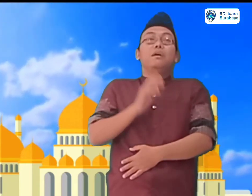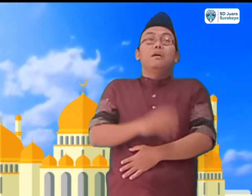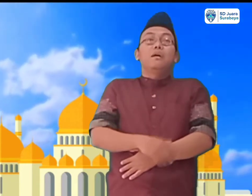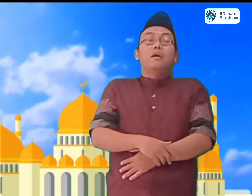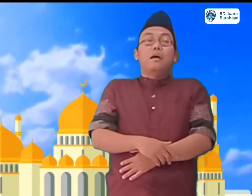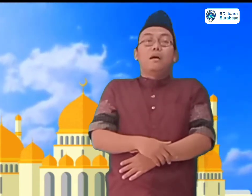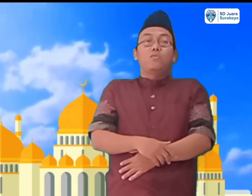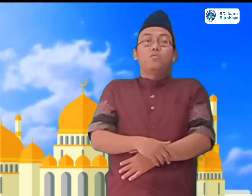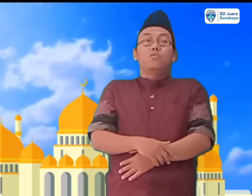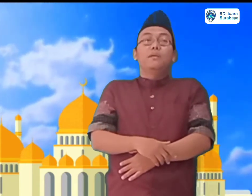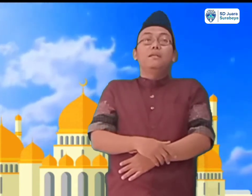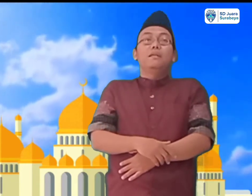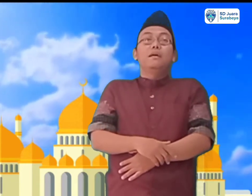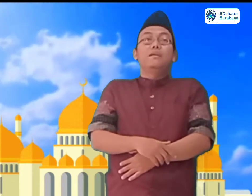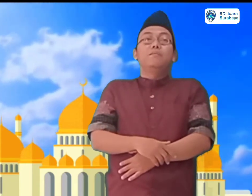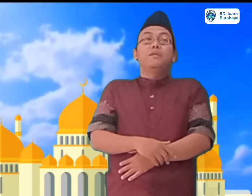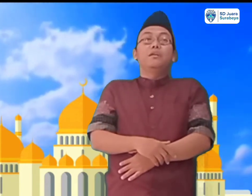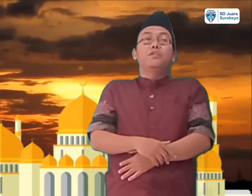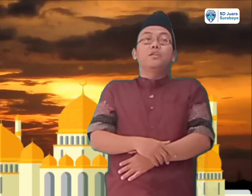billahi minasyaitonir rajim.